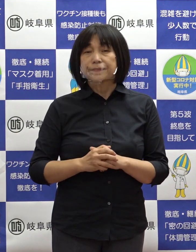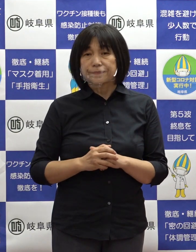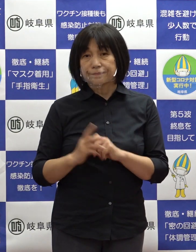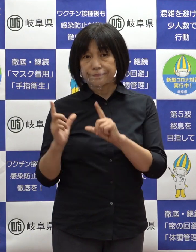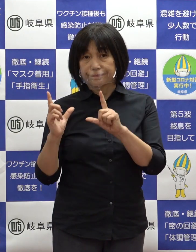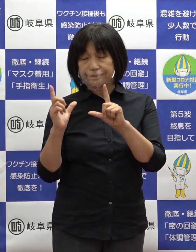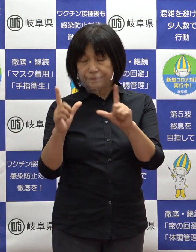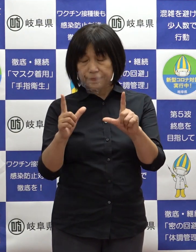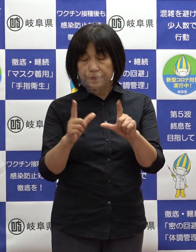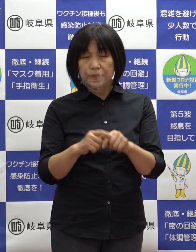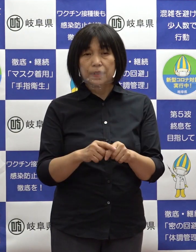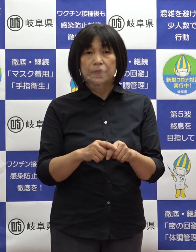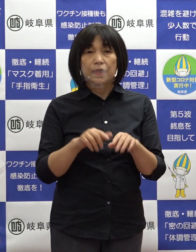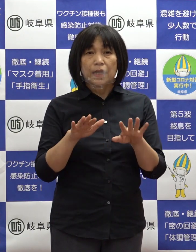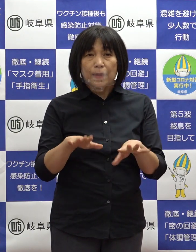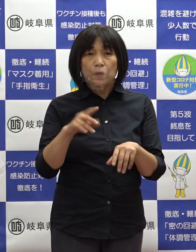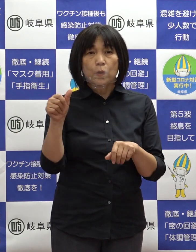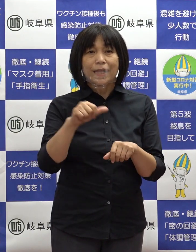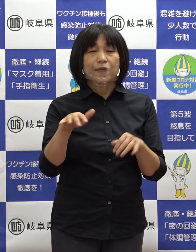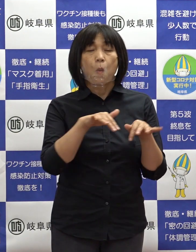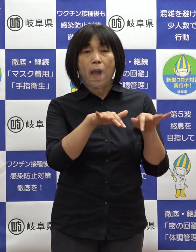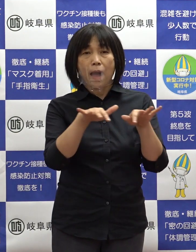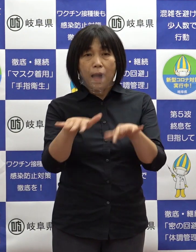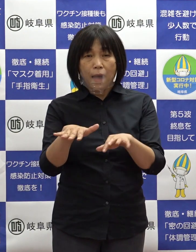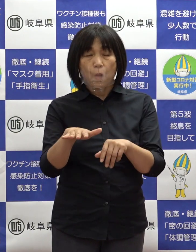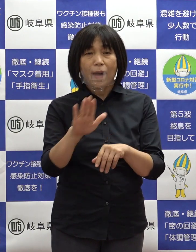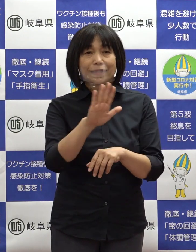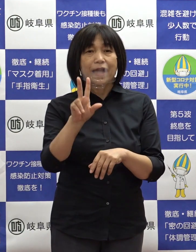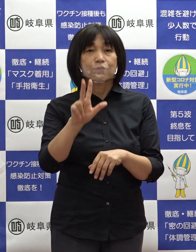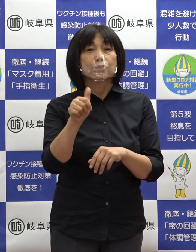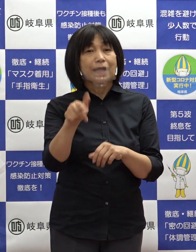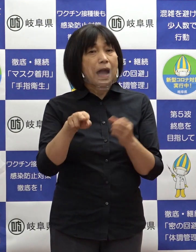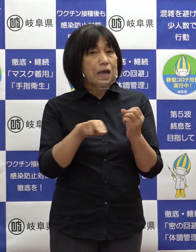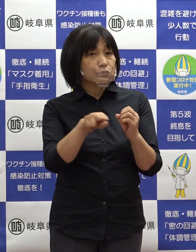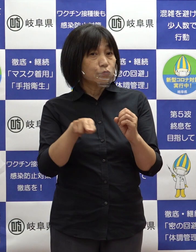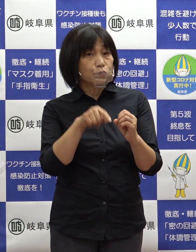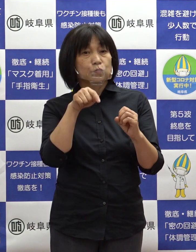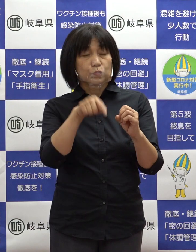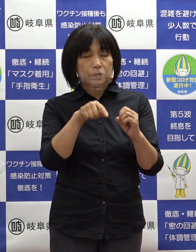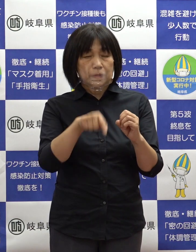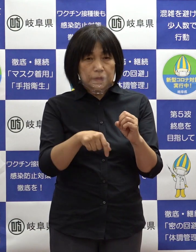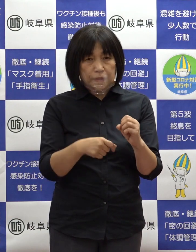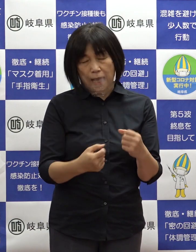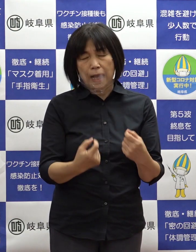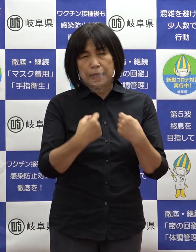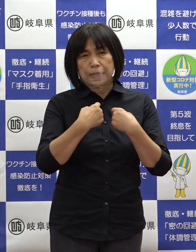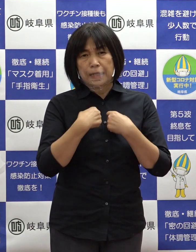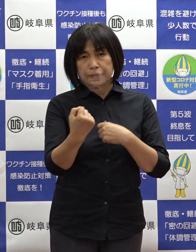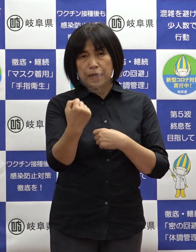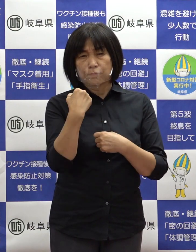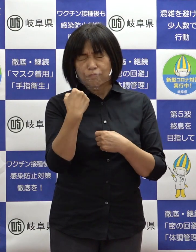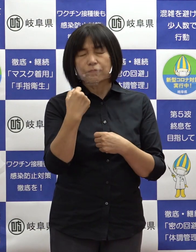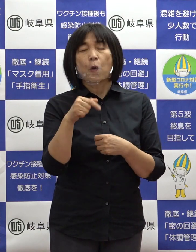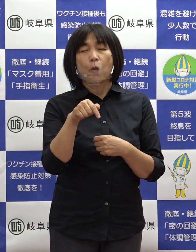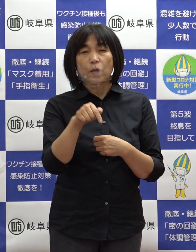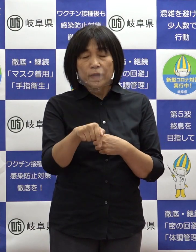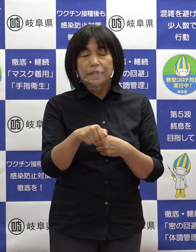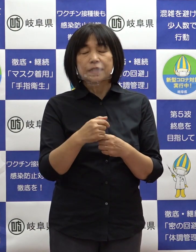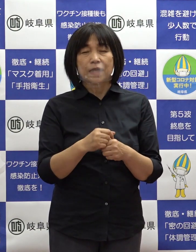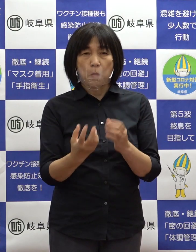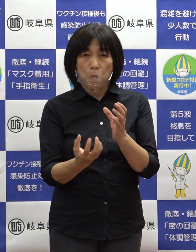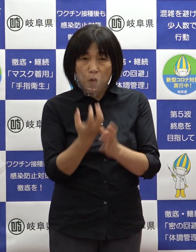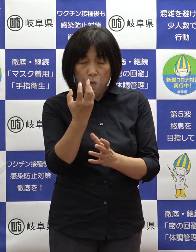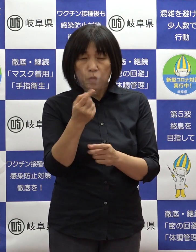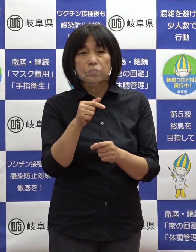この第5波はですね、デルタ株ということで非常に感染力の強い株が席巻したわけでありまして、急速